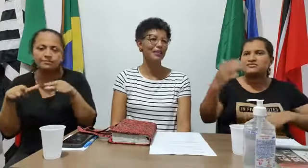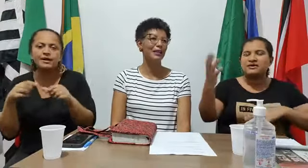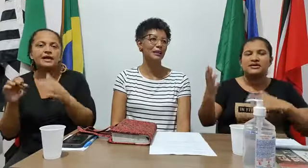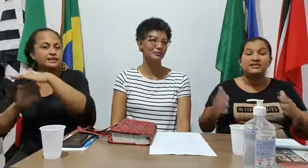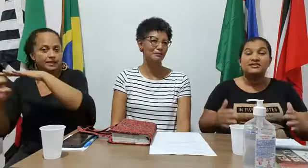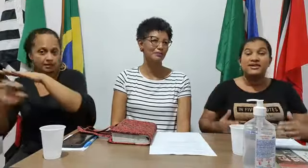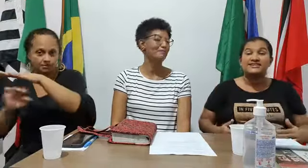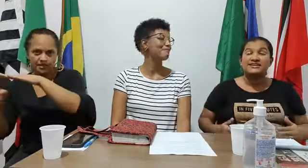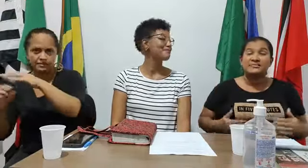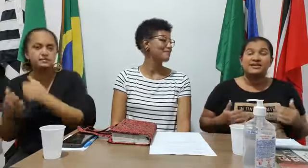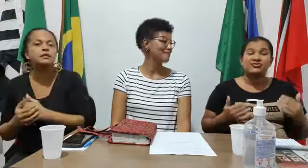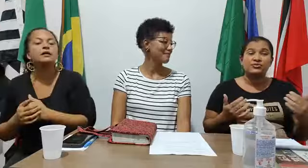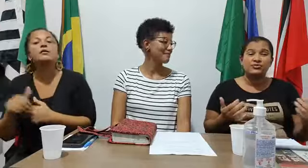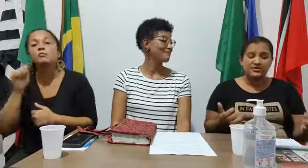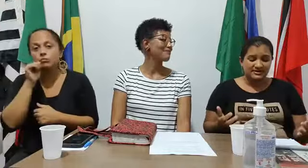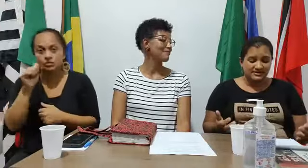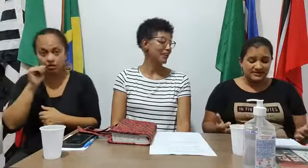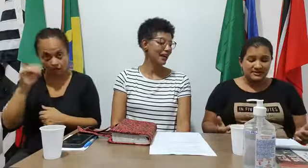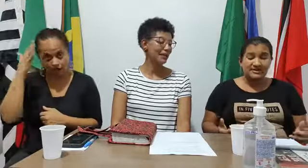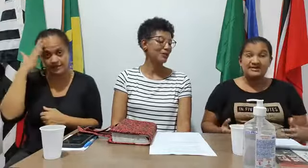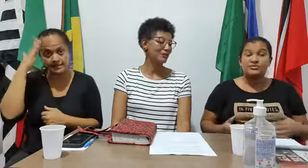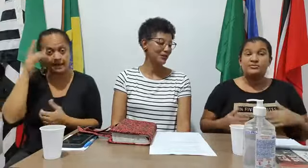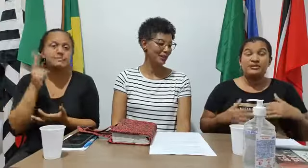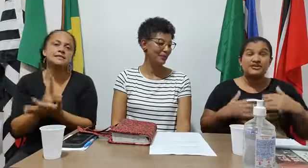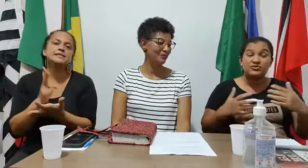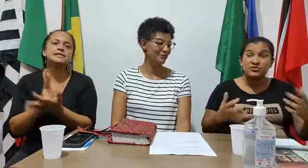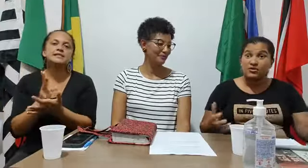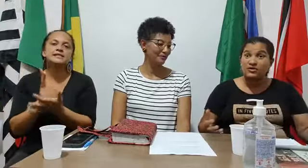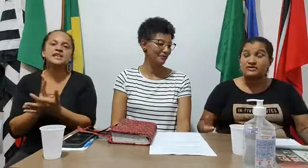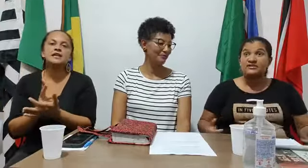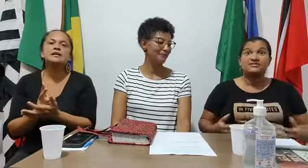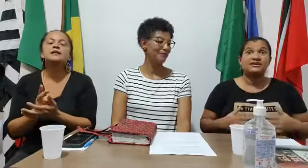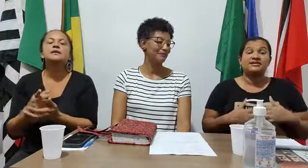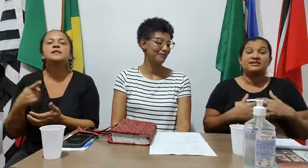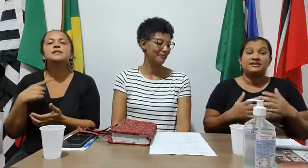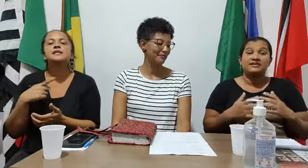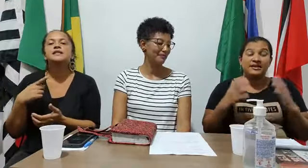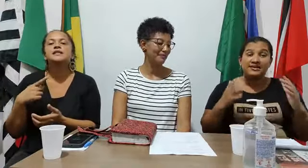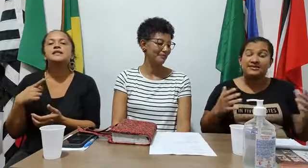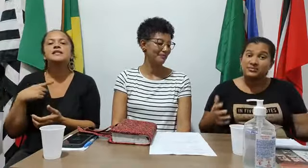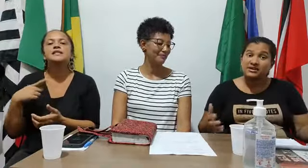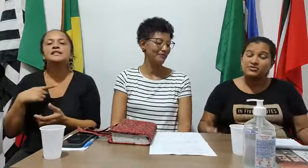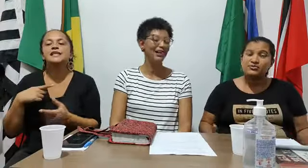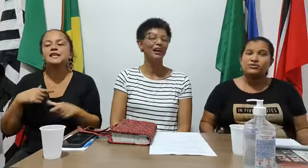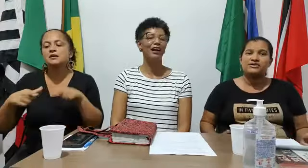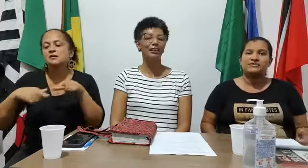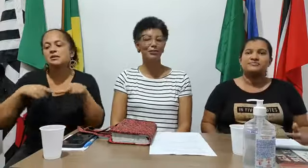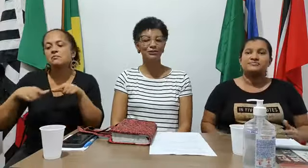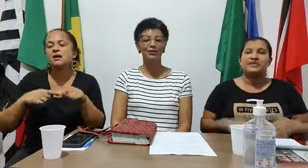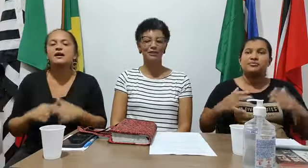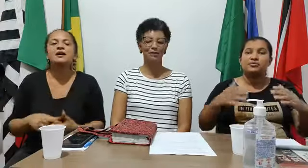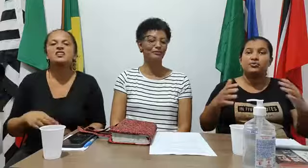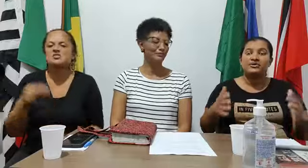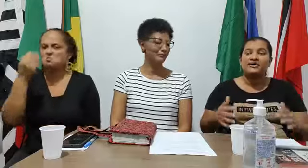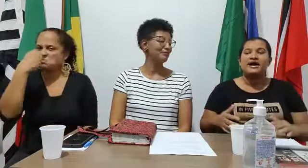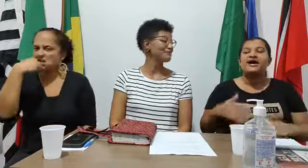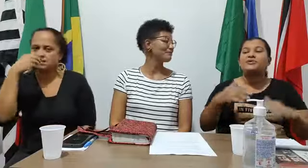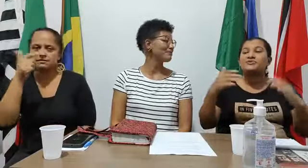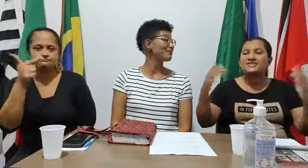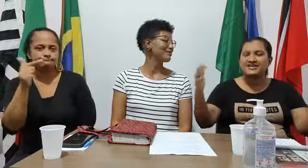empresa. Então, ela é trabalhadora, né? Ela não é preguiçosa, ela ela é trabalhadora, né? Ela